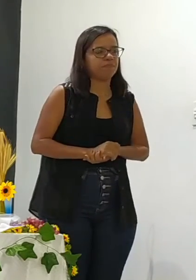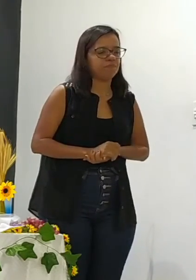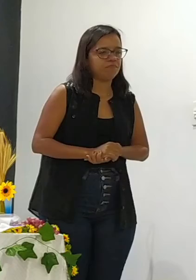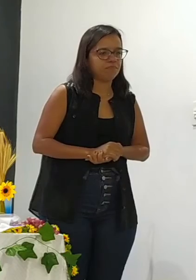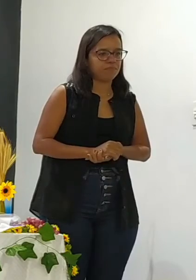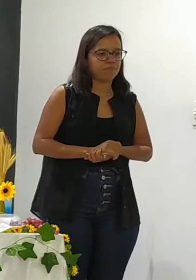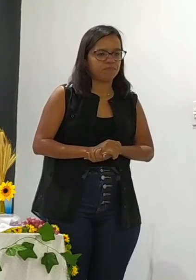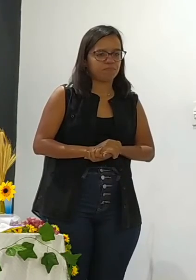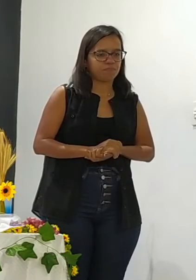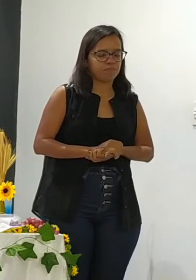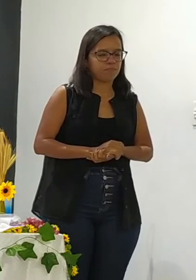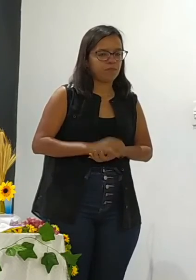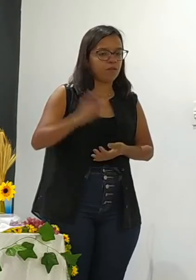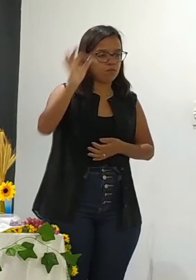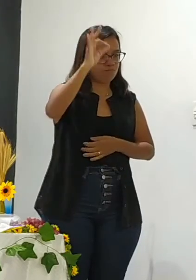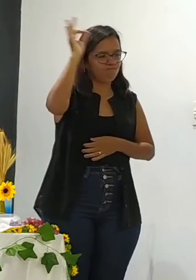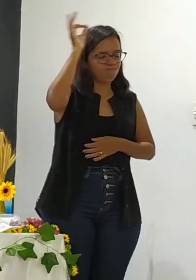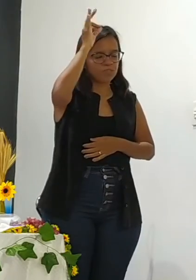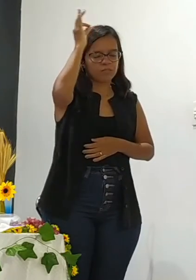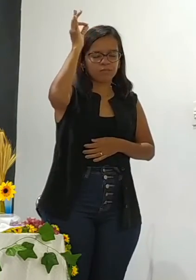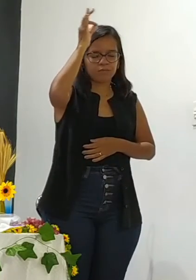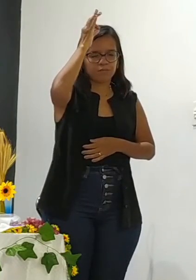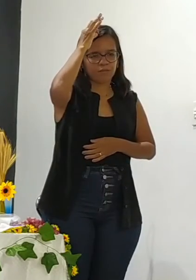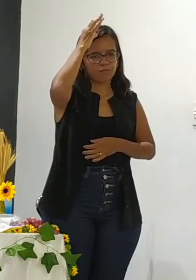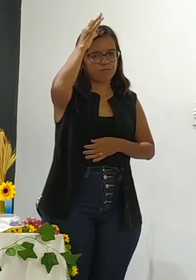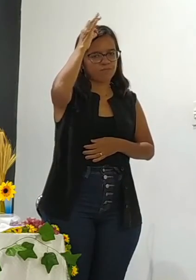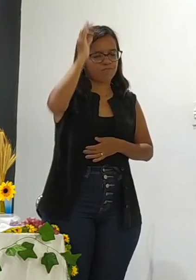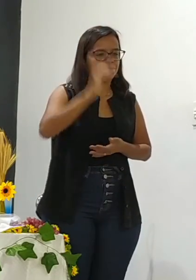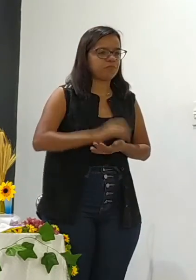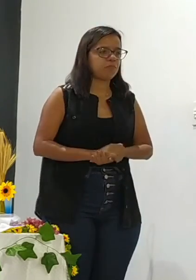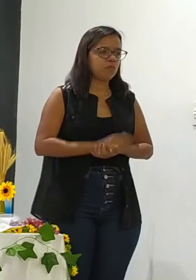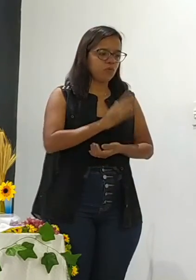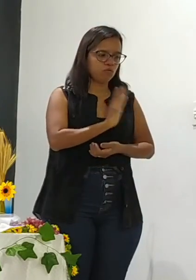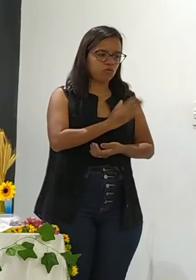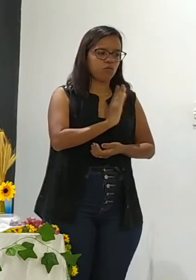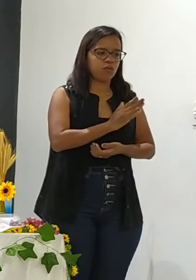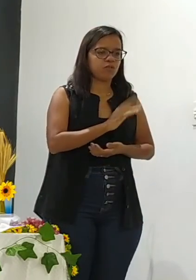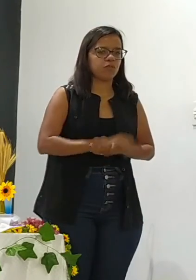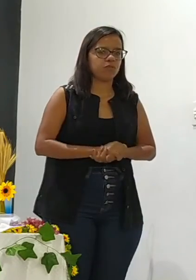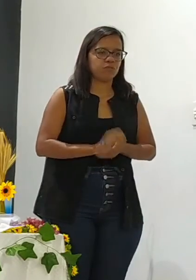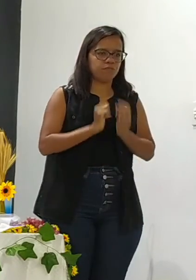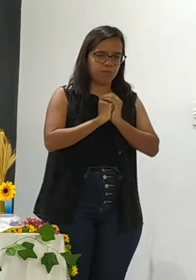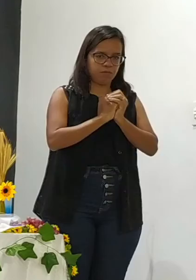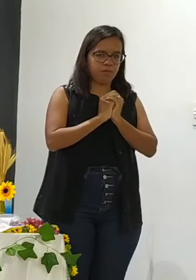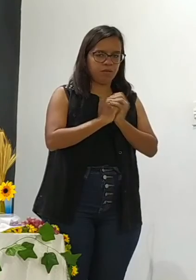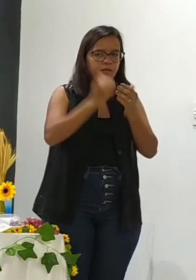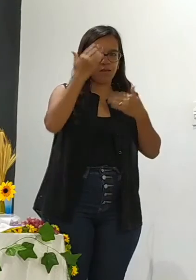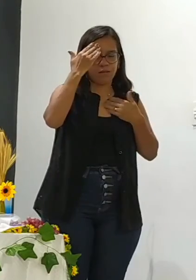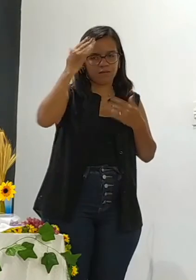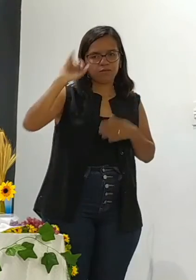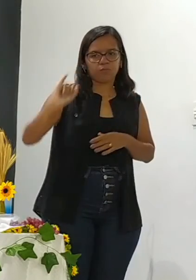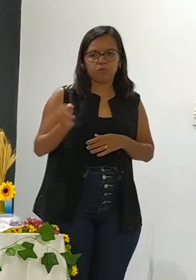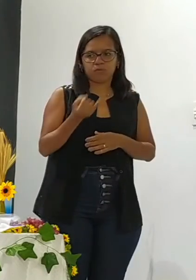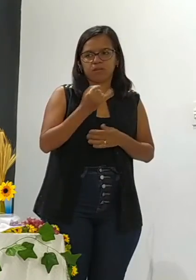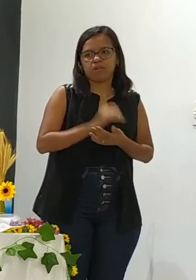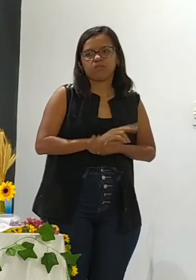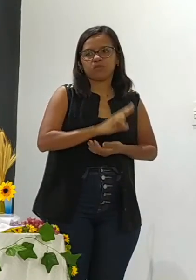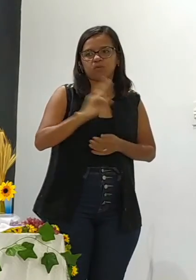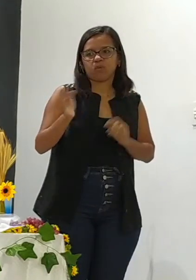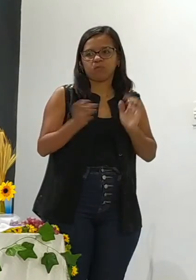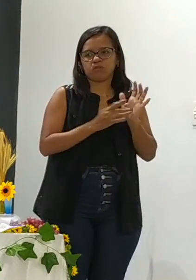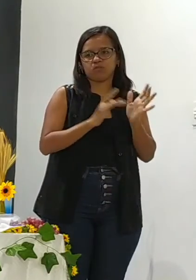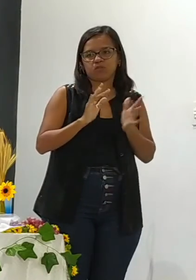Eu não vou falar que o Espírito Santo fale mais nos vossos corações. Amém? Eu já agradeço a oportunidade, no nome